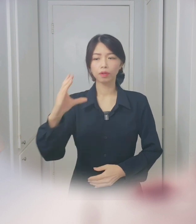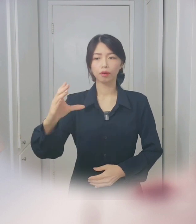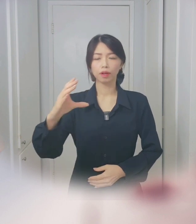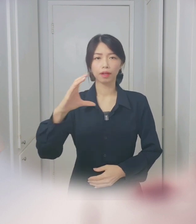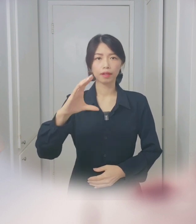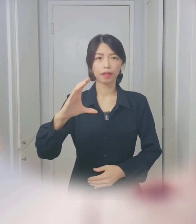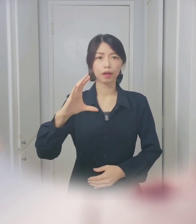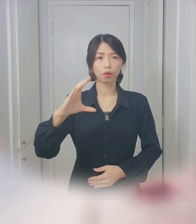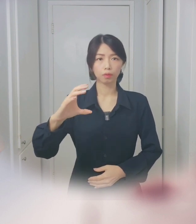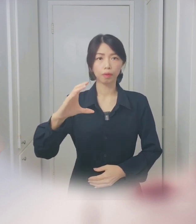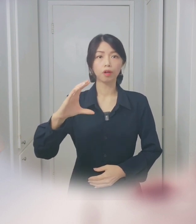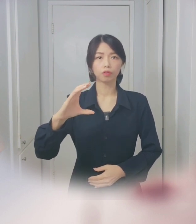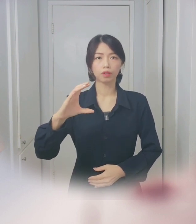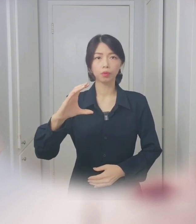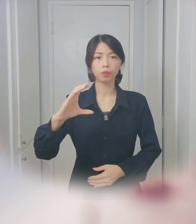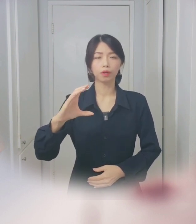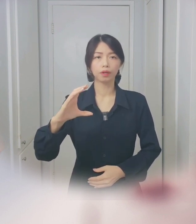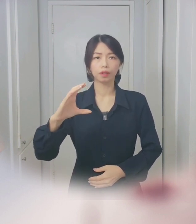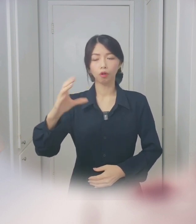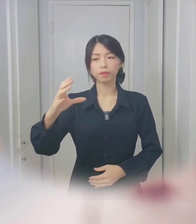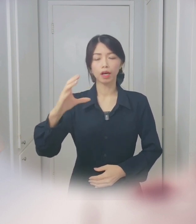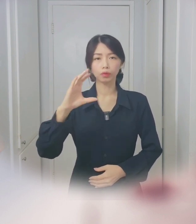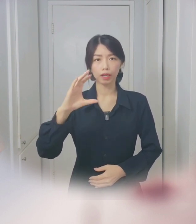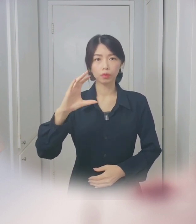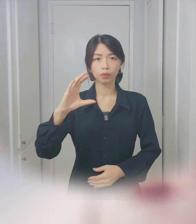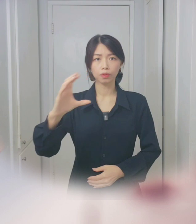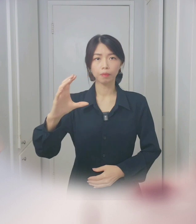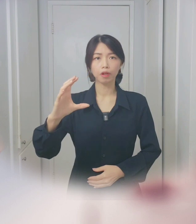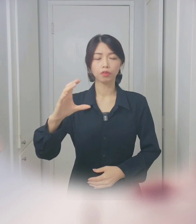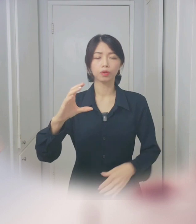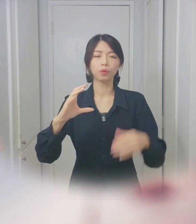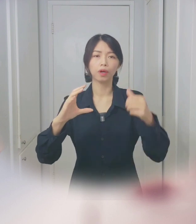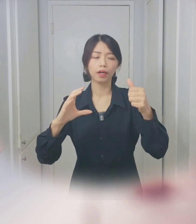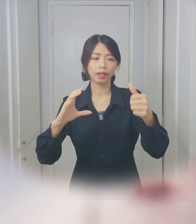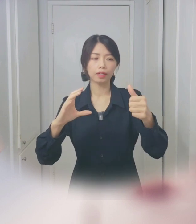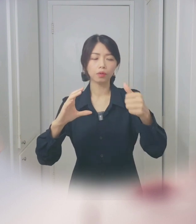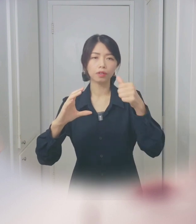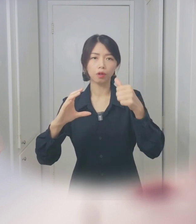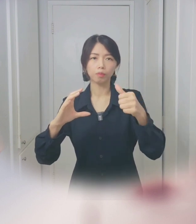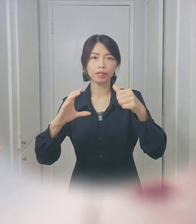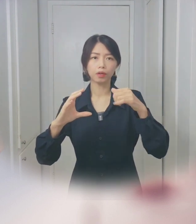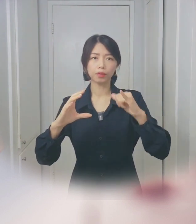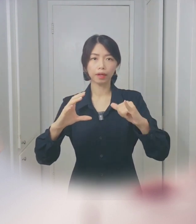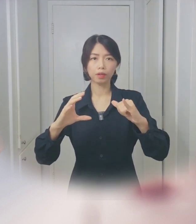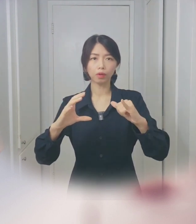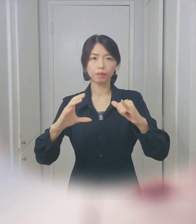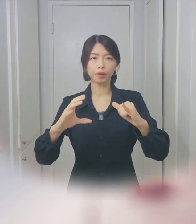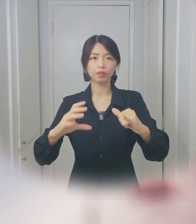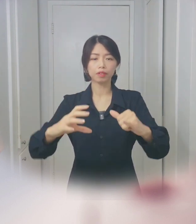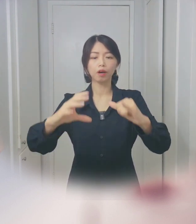왼손을 이렇게 살짝 벌려주시고 엄지하고 다른 손도 이렇게 벌려주시고 다른 손은 엄지하고